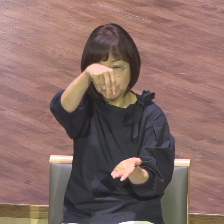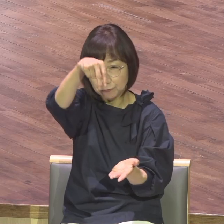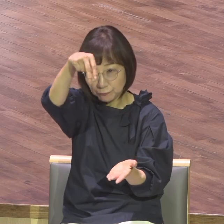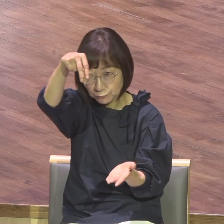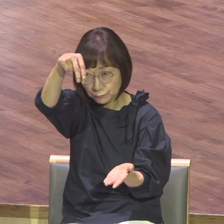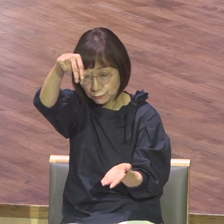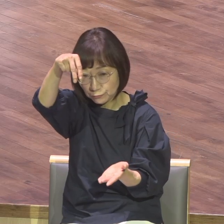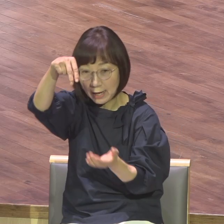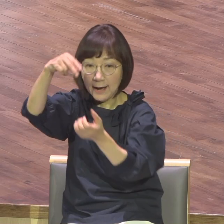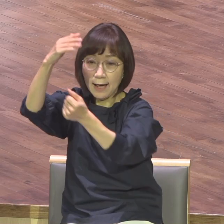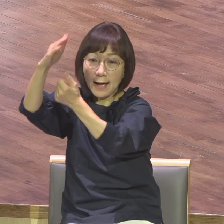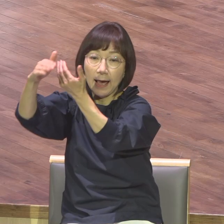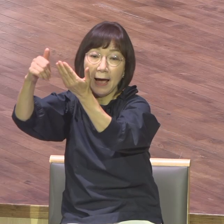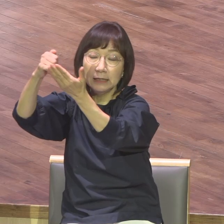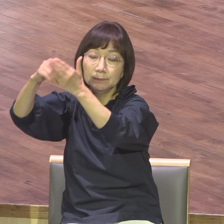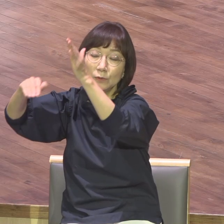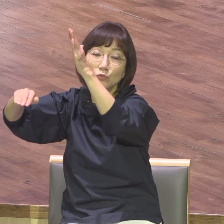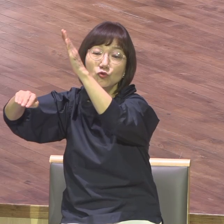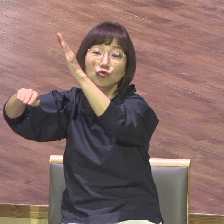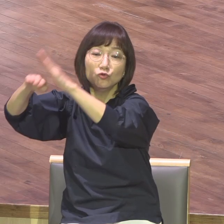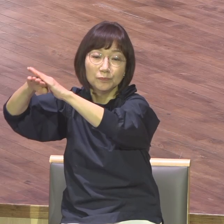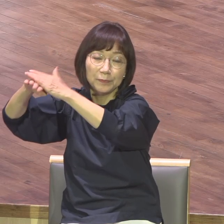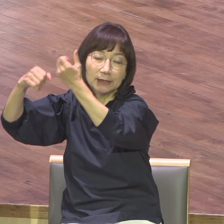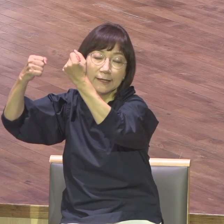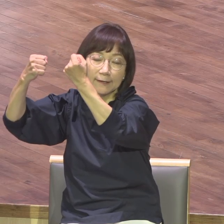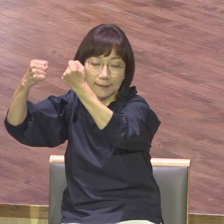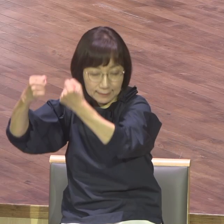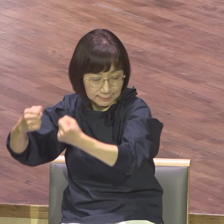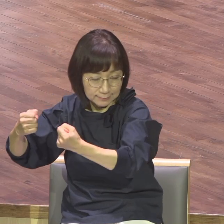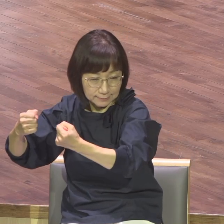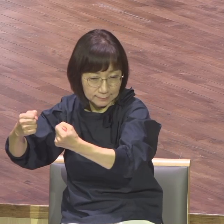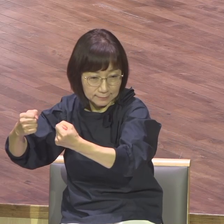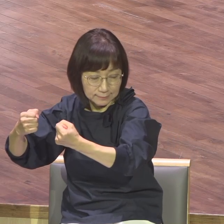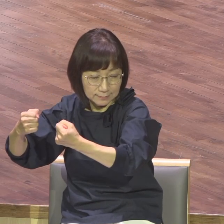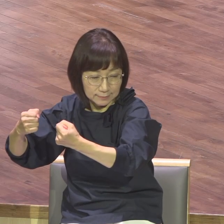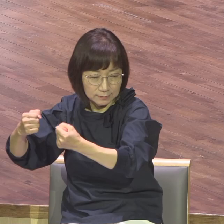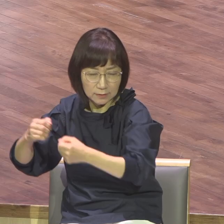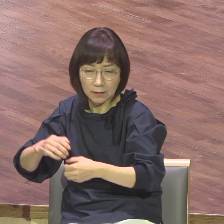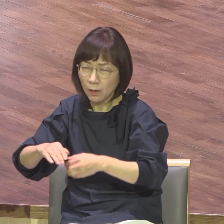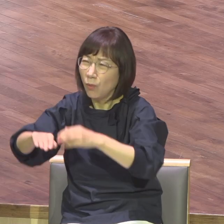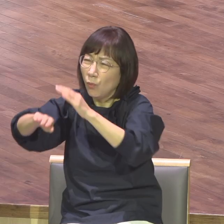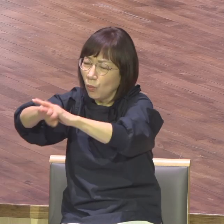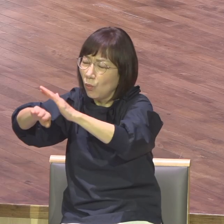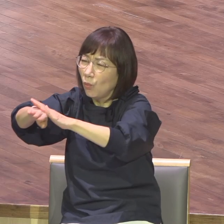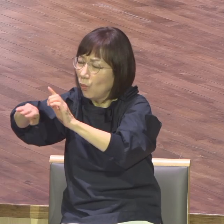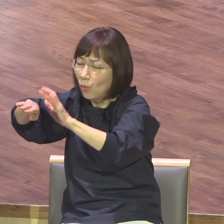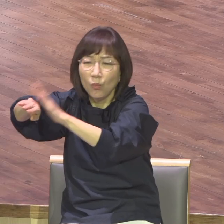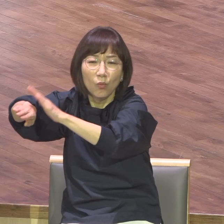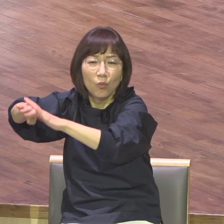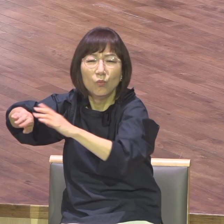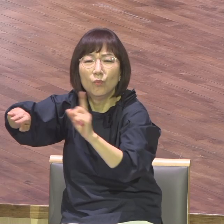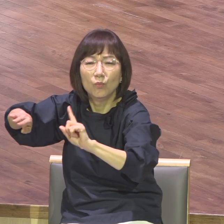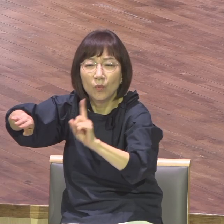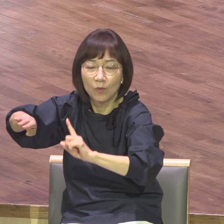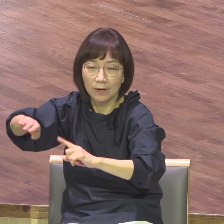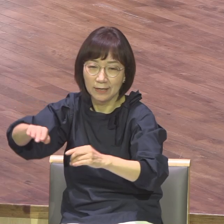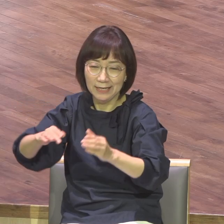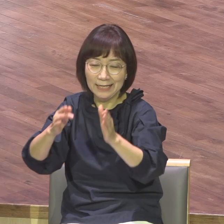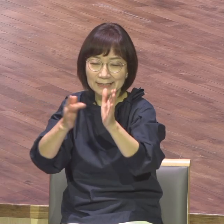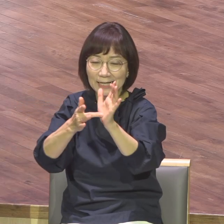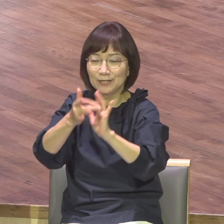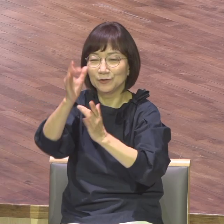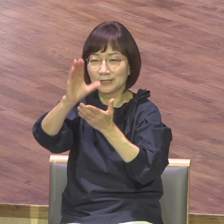여기서 말하는 오른편은요 장소적 개념이 아니에요. 예수 그리스도의 권위를 말합니다. 권위. 권위를 말하는